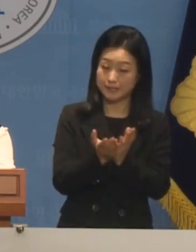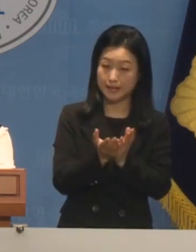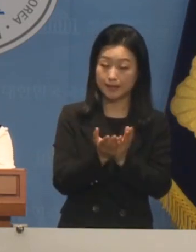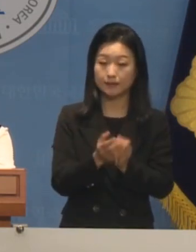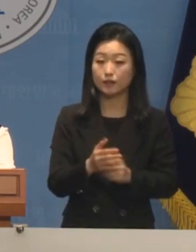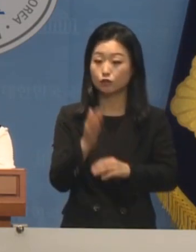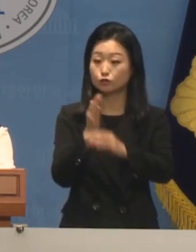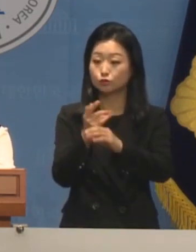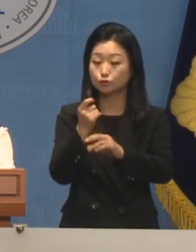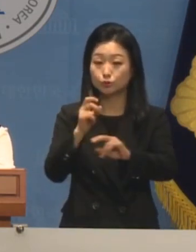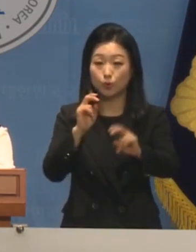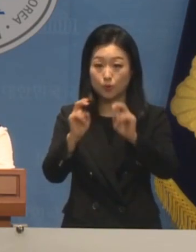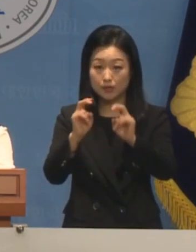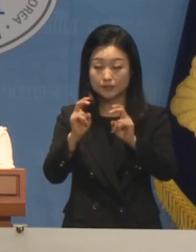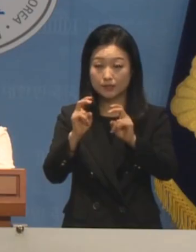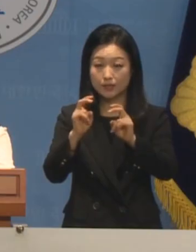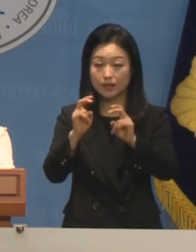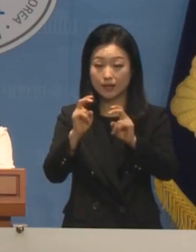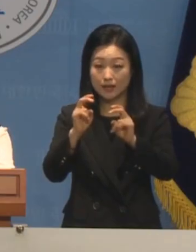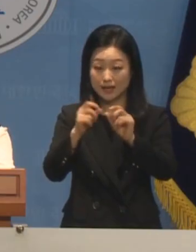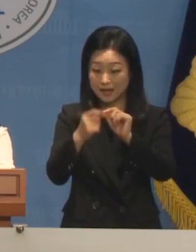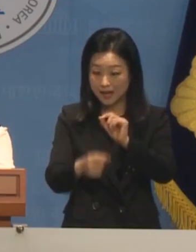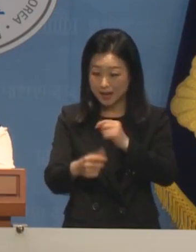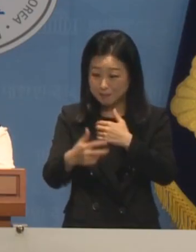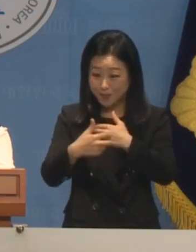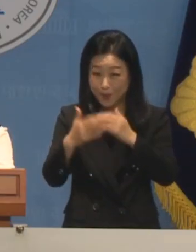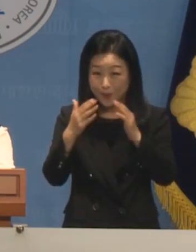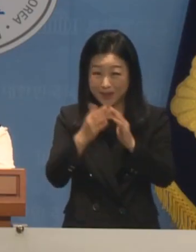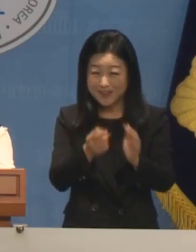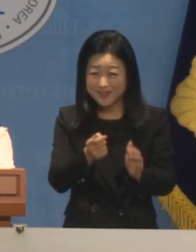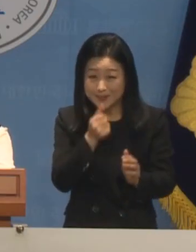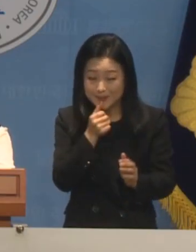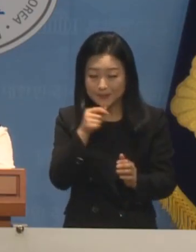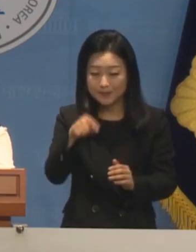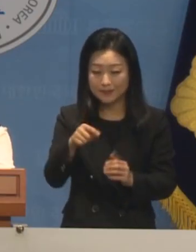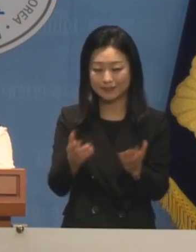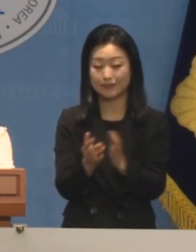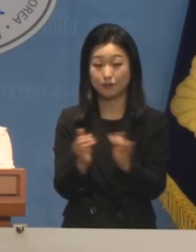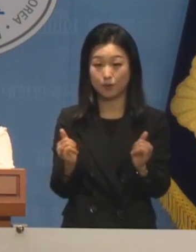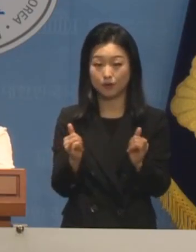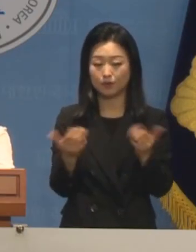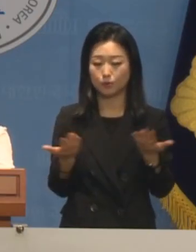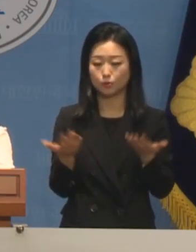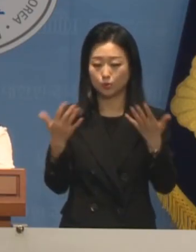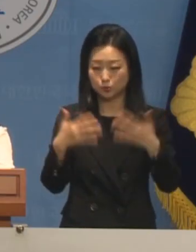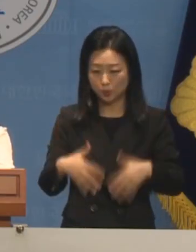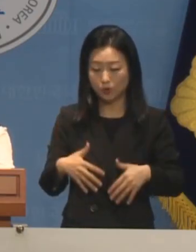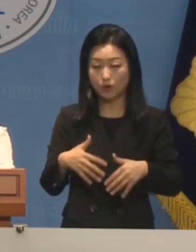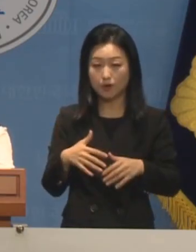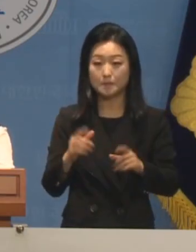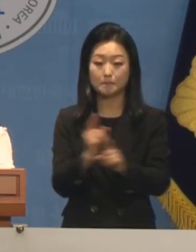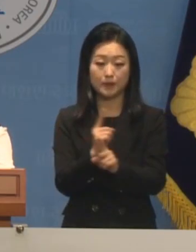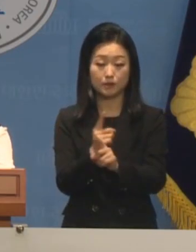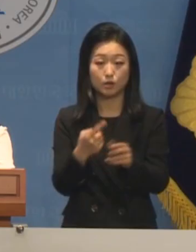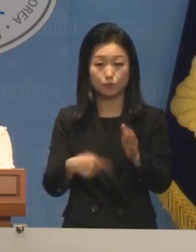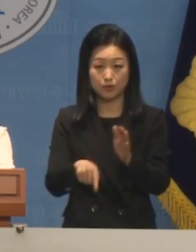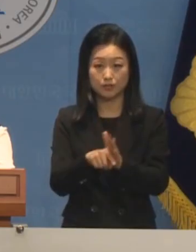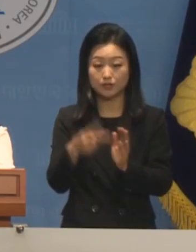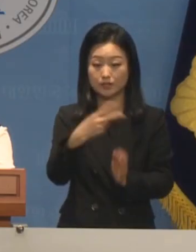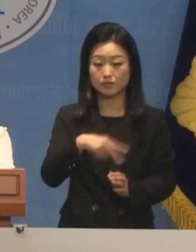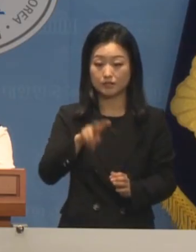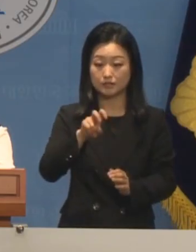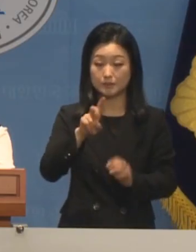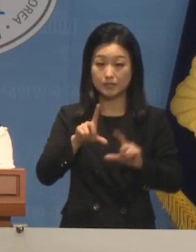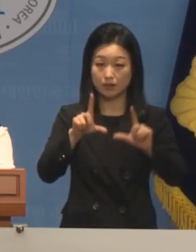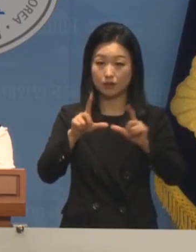중소 병의원 노동자들의 노동 기본권을 보장과 노동조건 개선을 위해 2022년 부터 대한